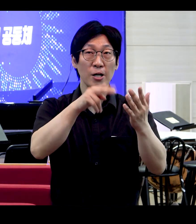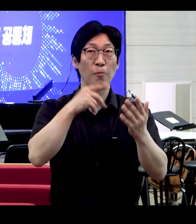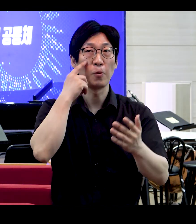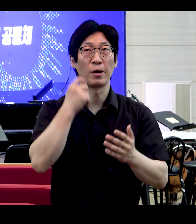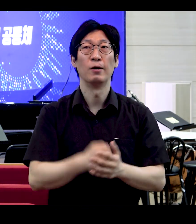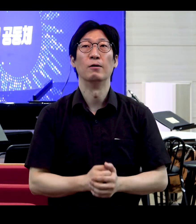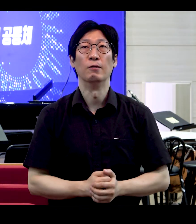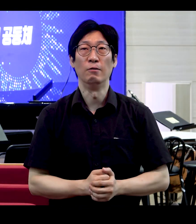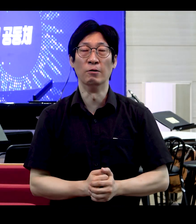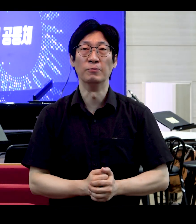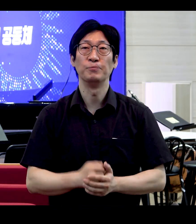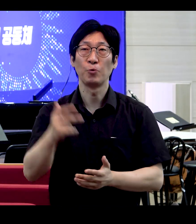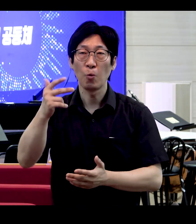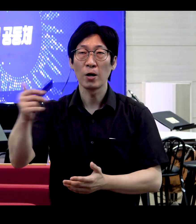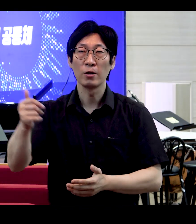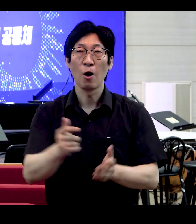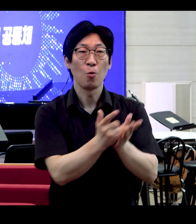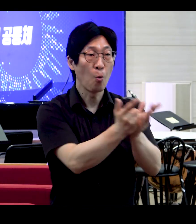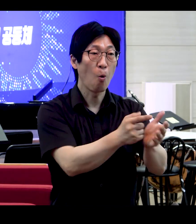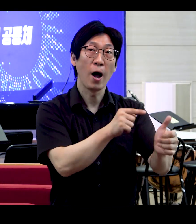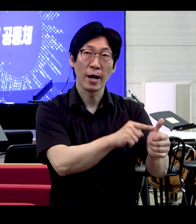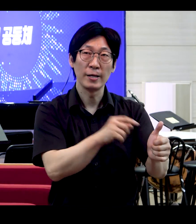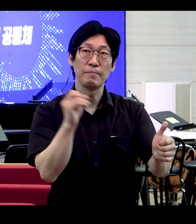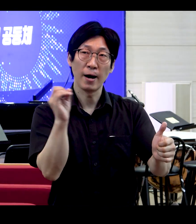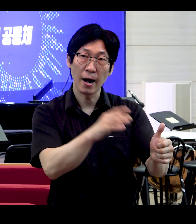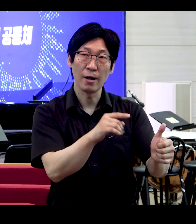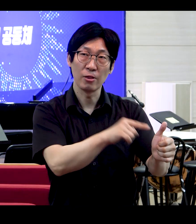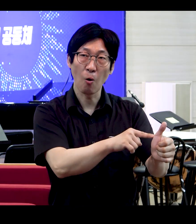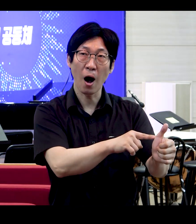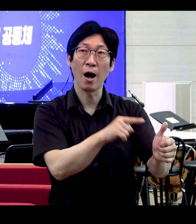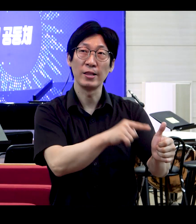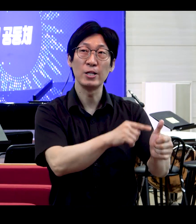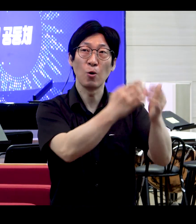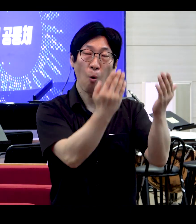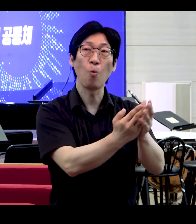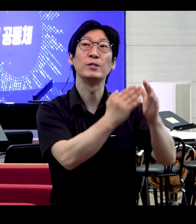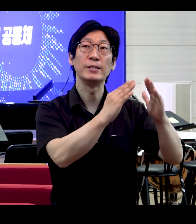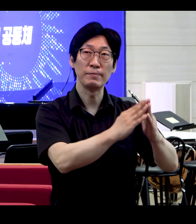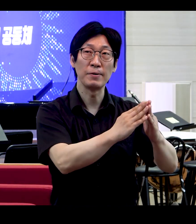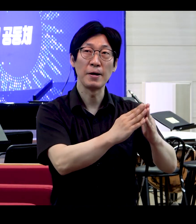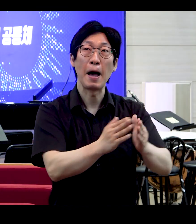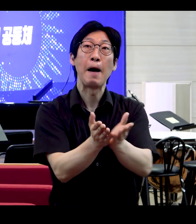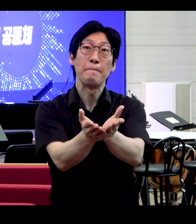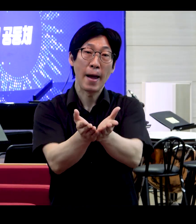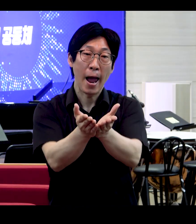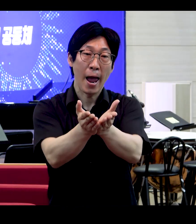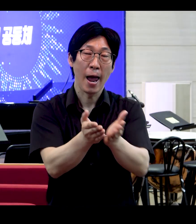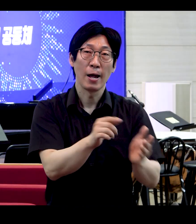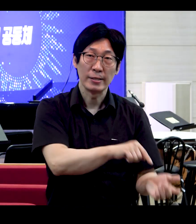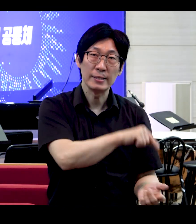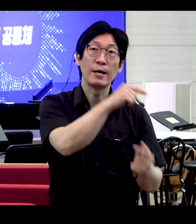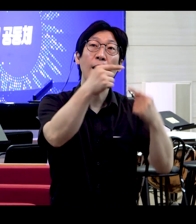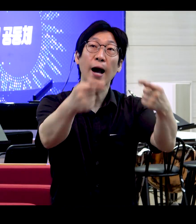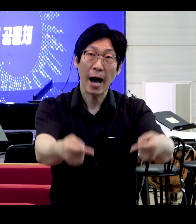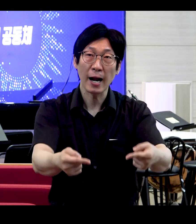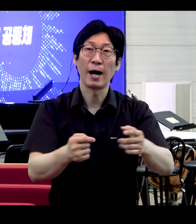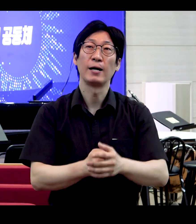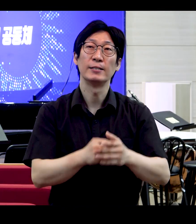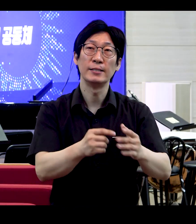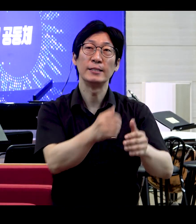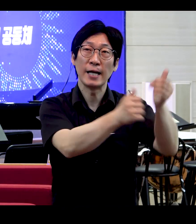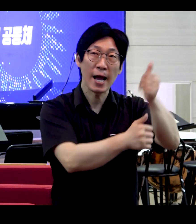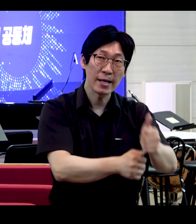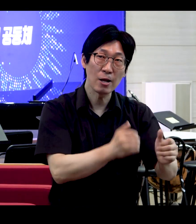읽겠습니다. 1절 같이 읽습니다. 여호와께서 노아에게 이르시되 너와 네 온 집은 방주로 들어가라.